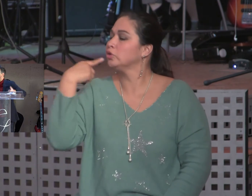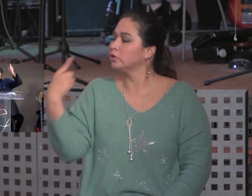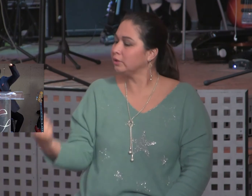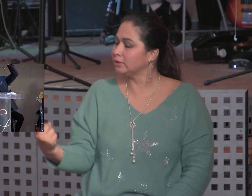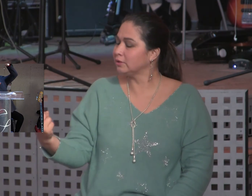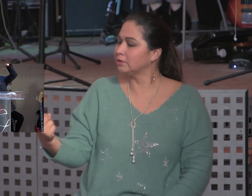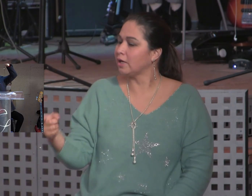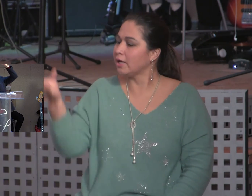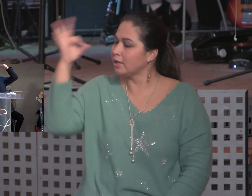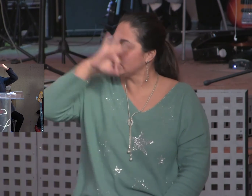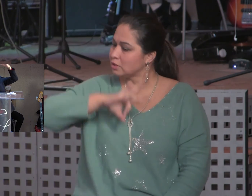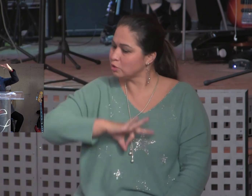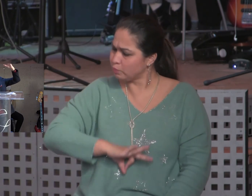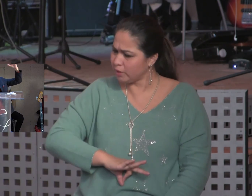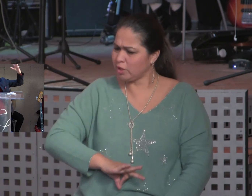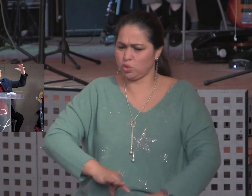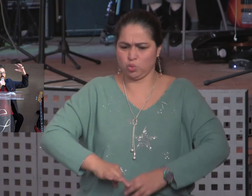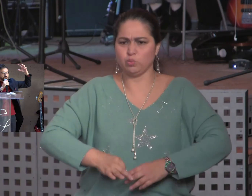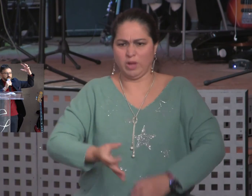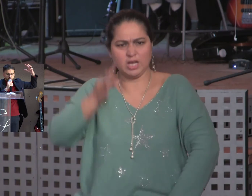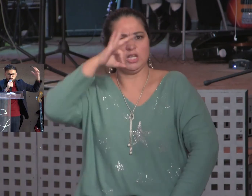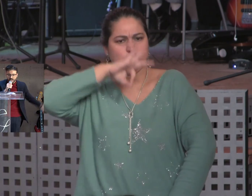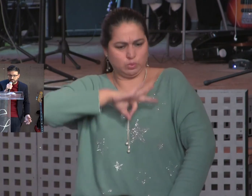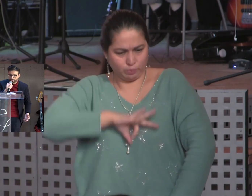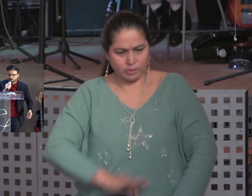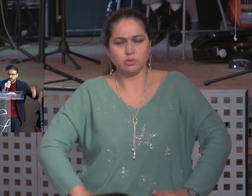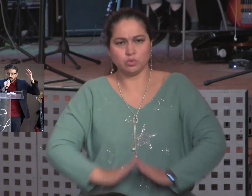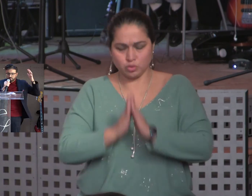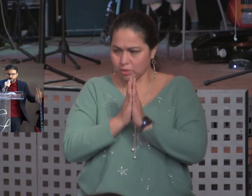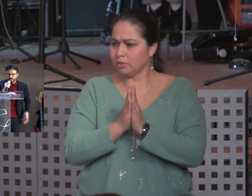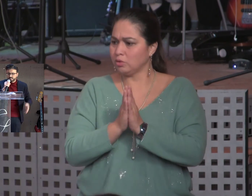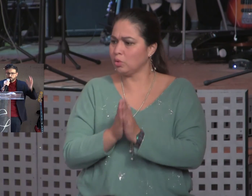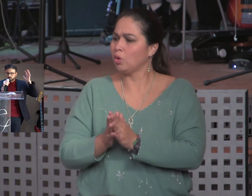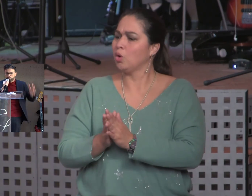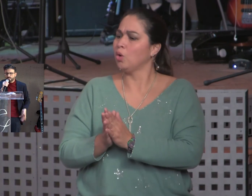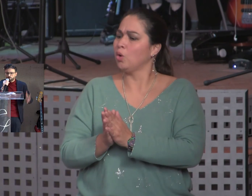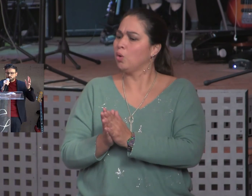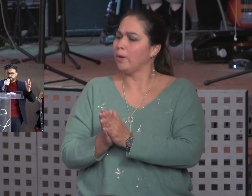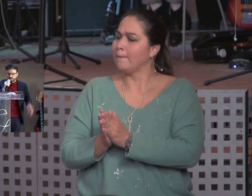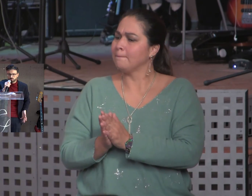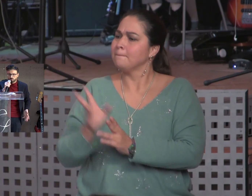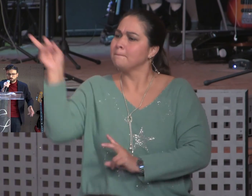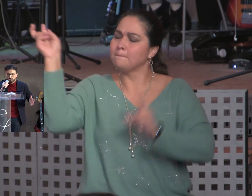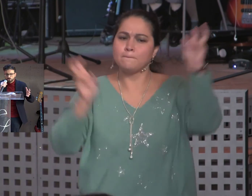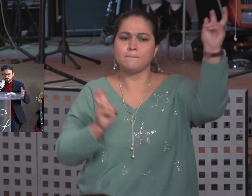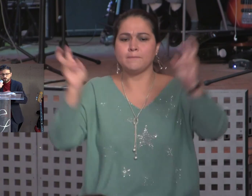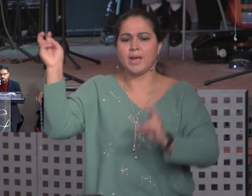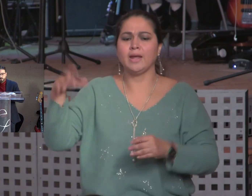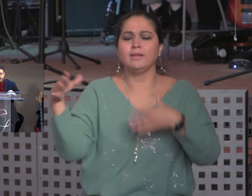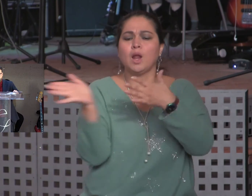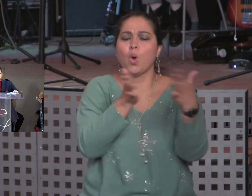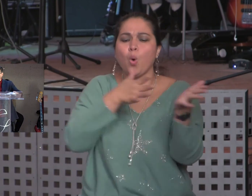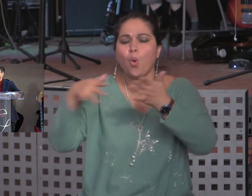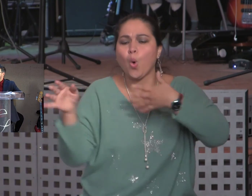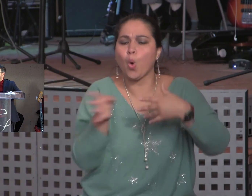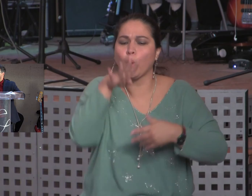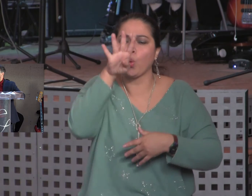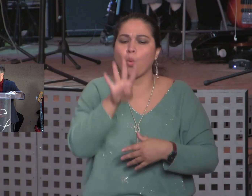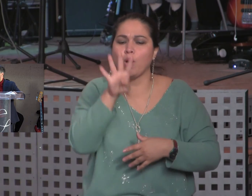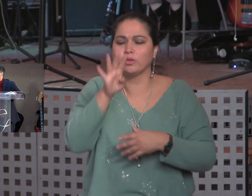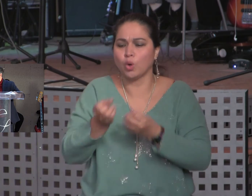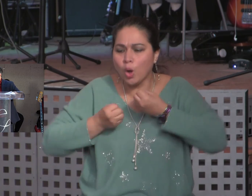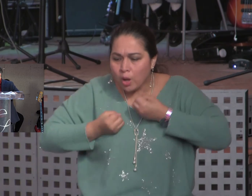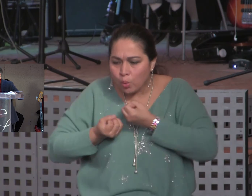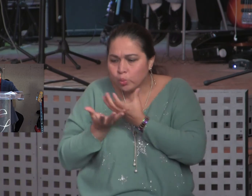Señor. Espíritu con mayúscula, es decir, Espíritu Santo, ven de los cuatro vientos, sopla sobre